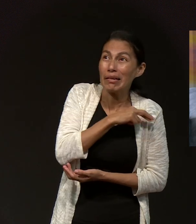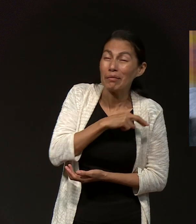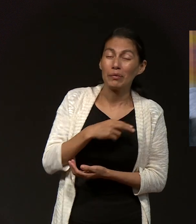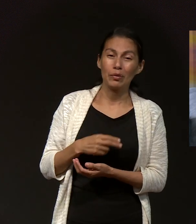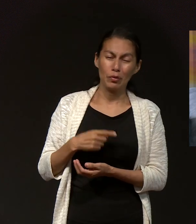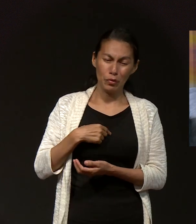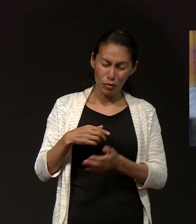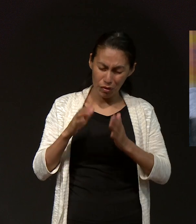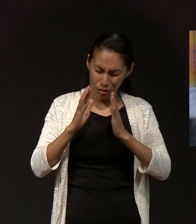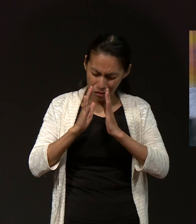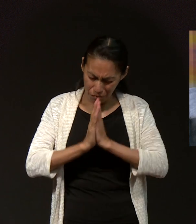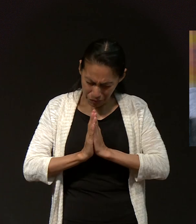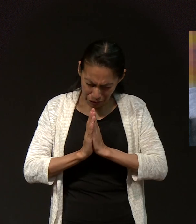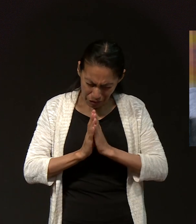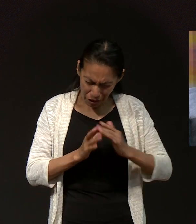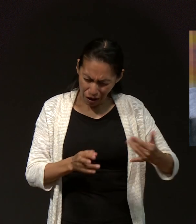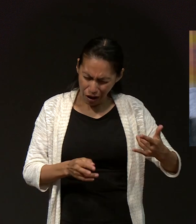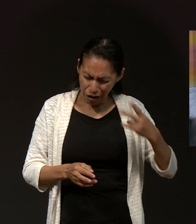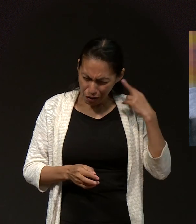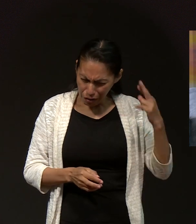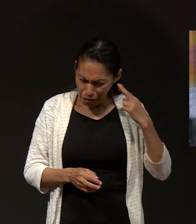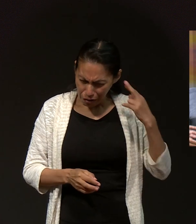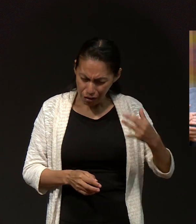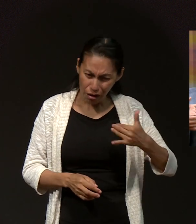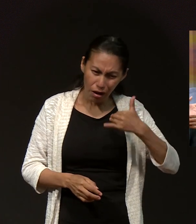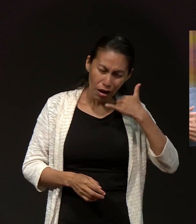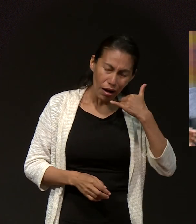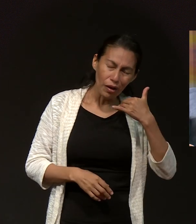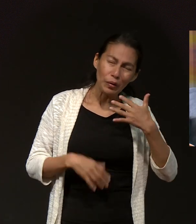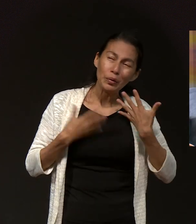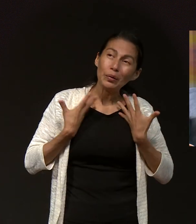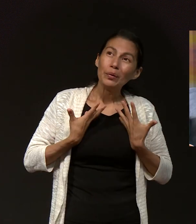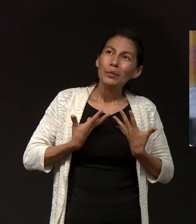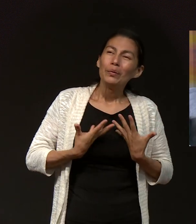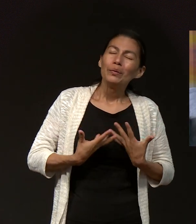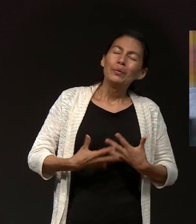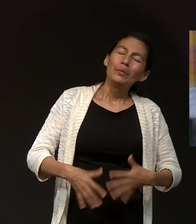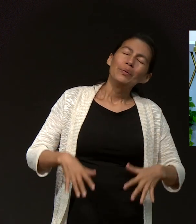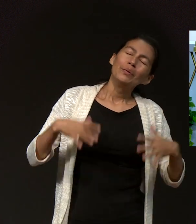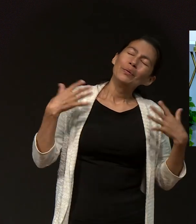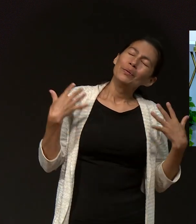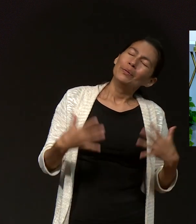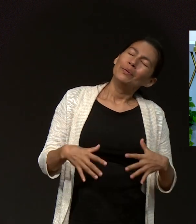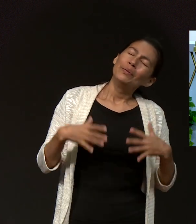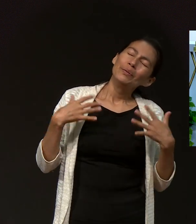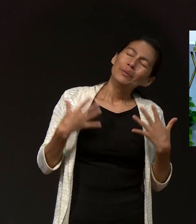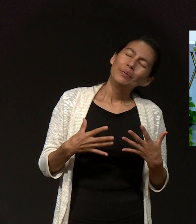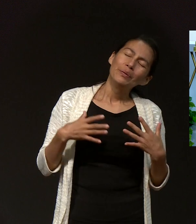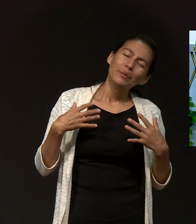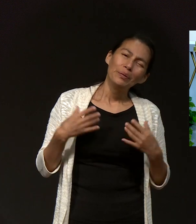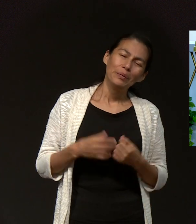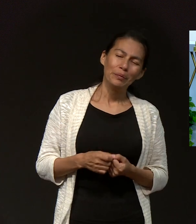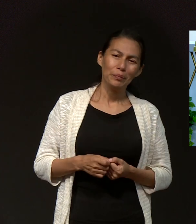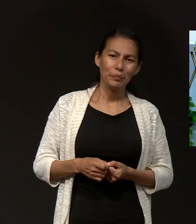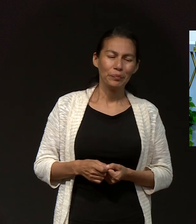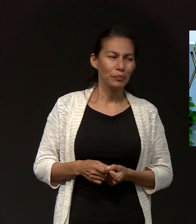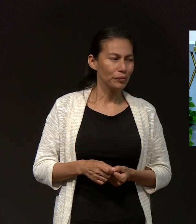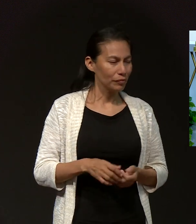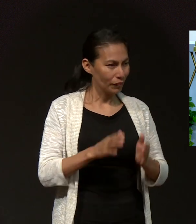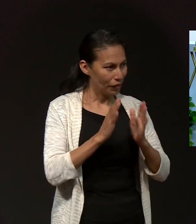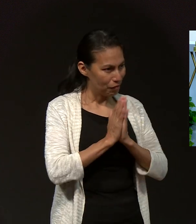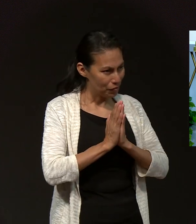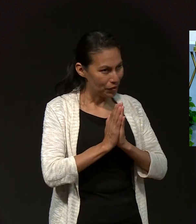tan rápido a mi oración. Dije amén y entró la llamada. Entonces, qué bárbaro. gloria. Dios, queridos. La